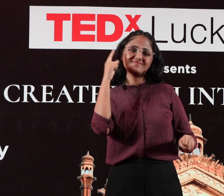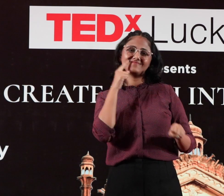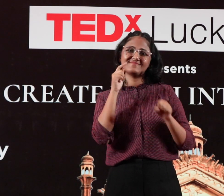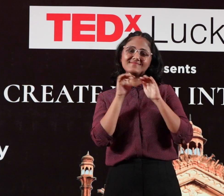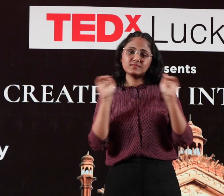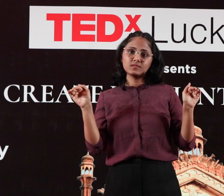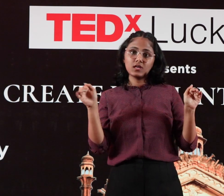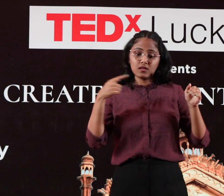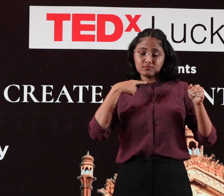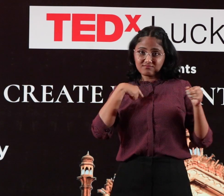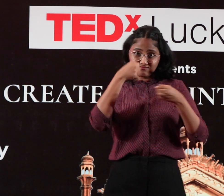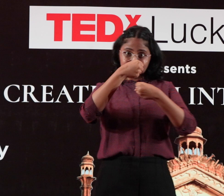होलिस्टिक डेवलपमेंटल मॉडल. ये जो स्क्रीन पर है,